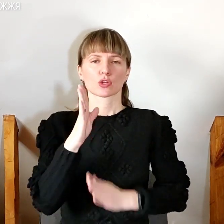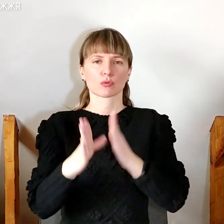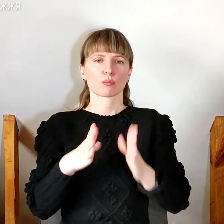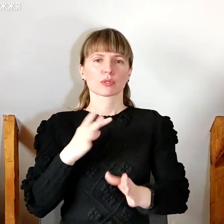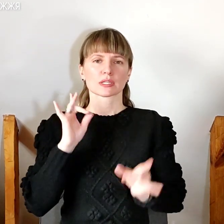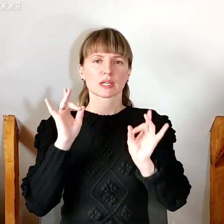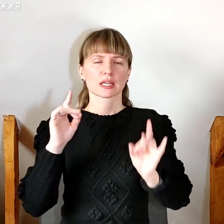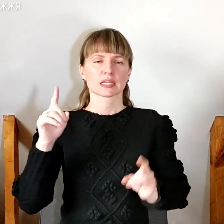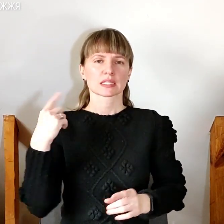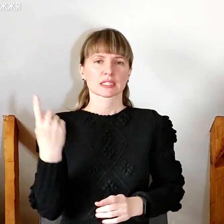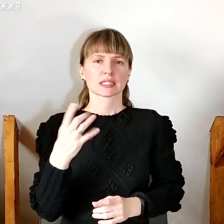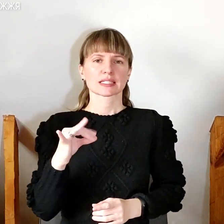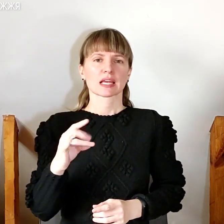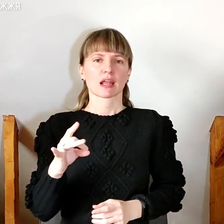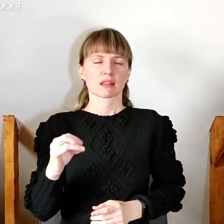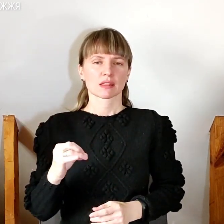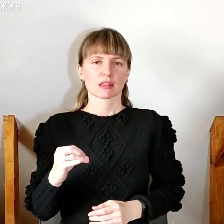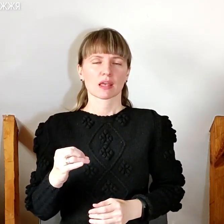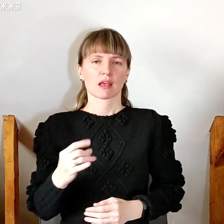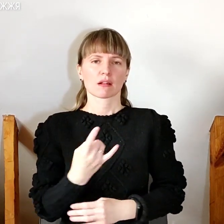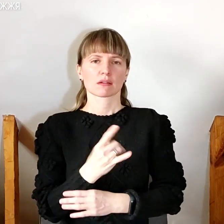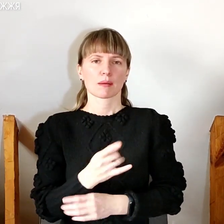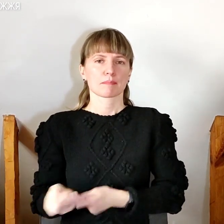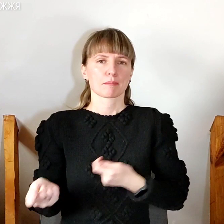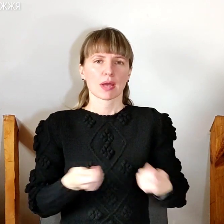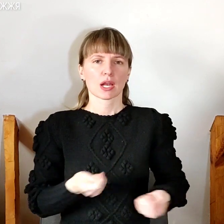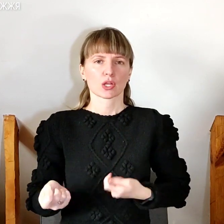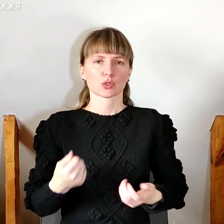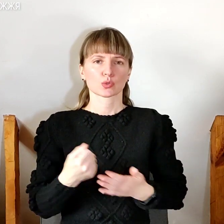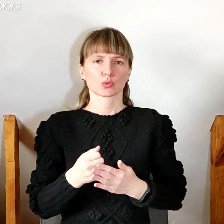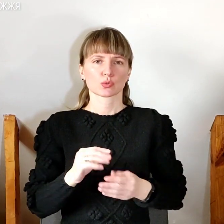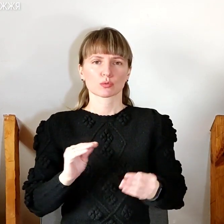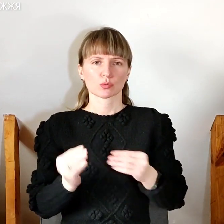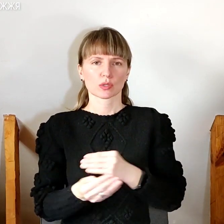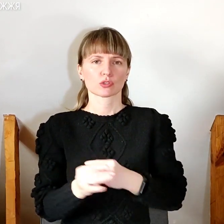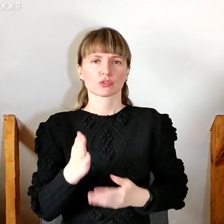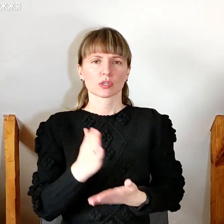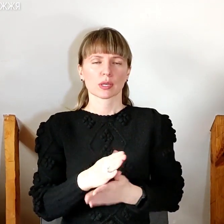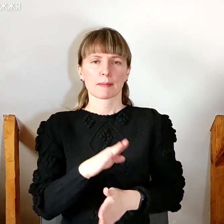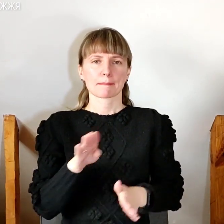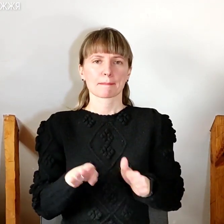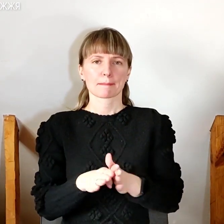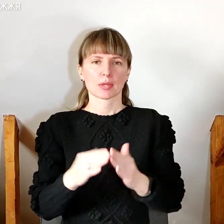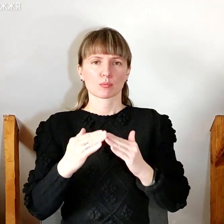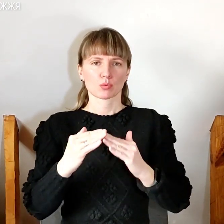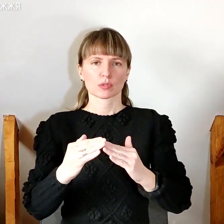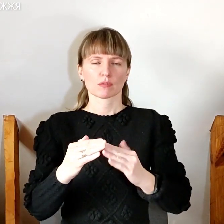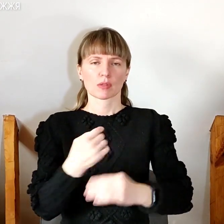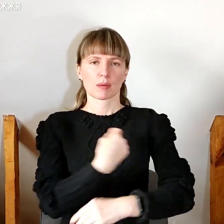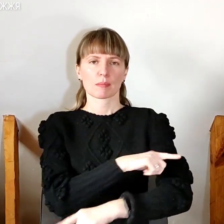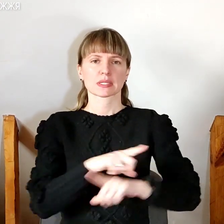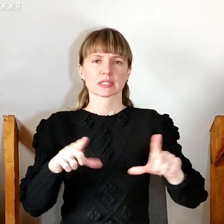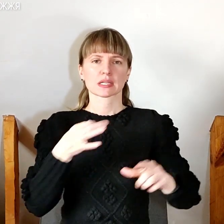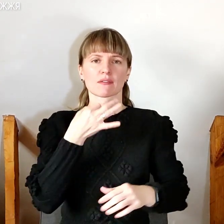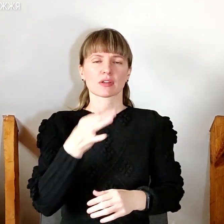руках переносили до укриття, що розташоване під будівлею медзакладу, каже лікар-анестезіолог В'ячеслав Капуста.